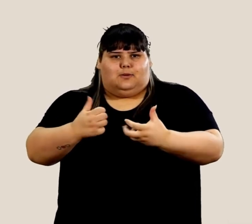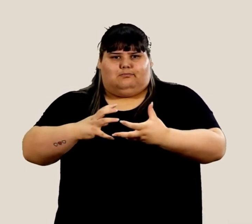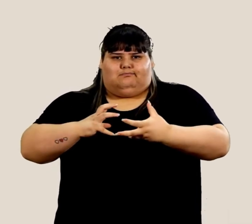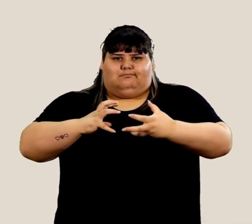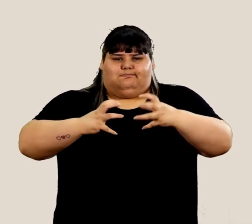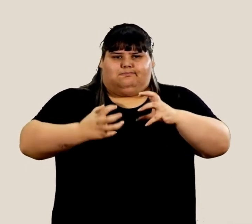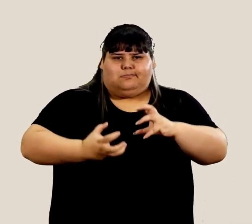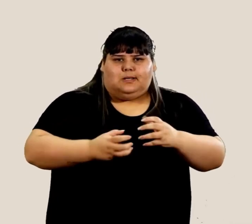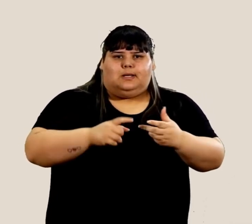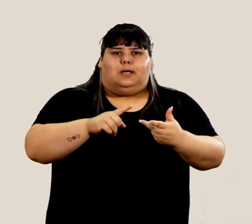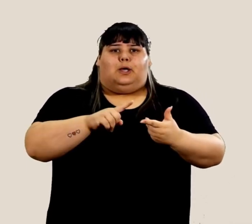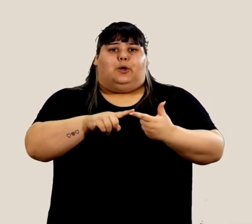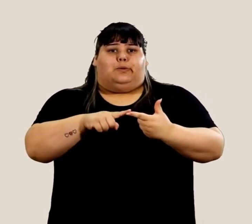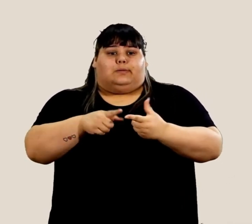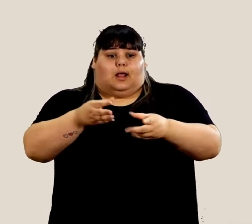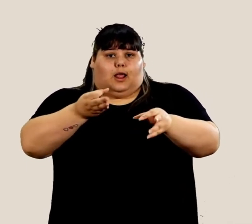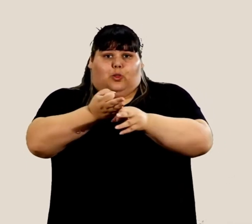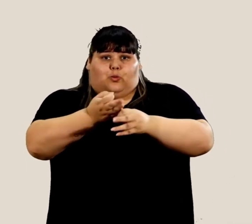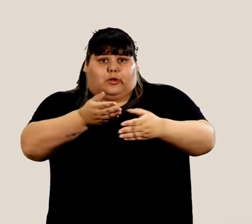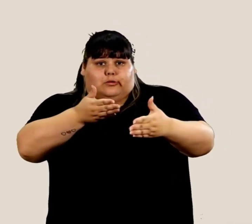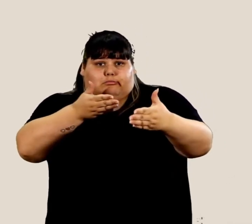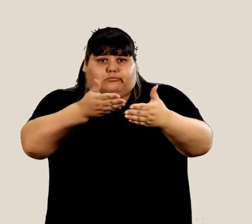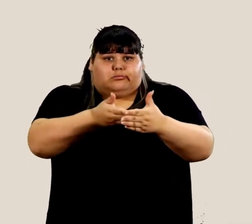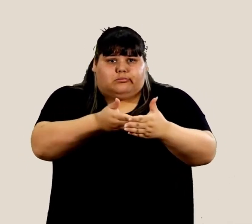salud o su educación